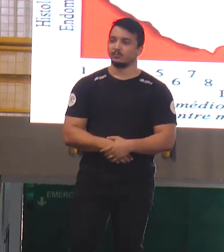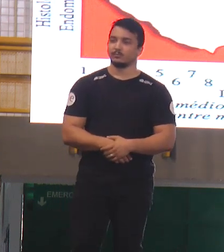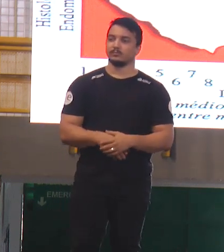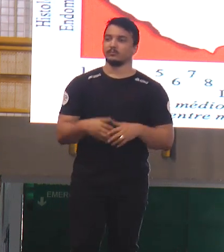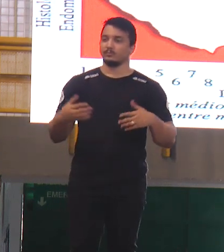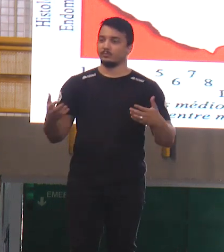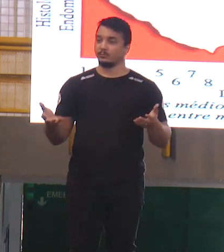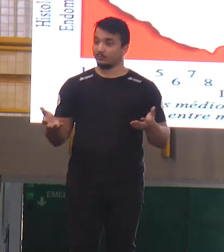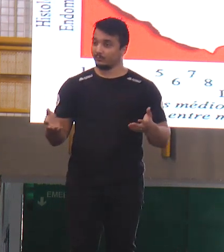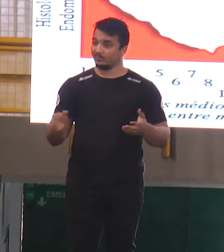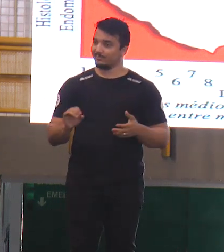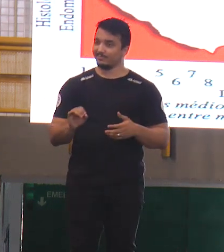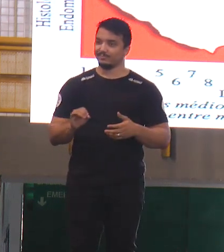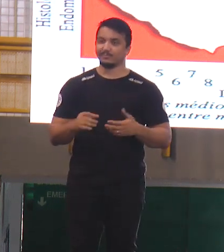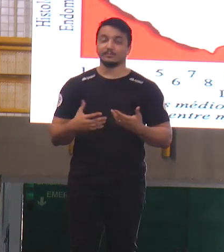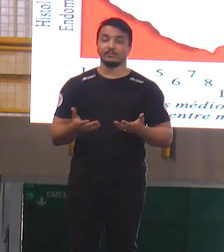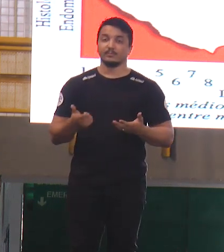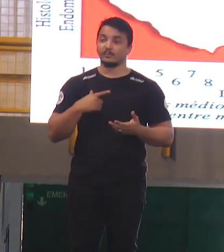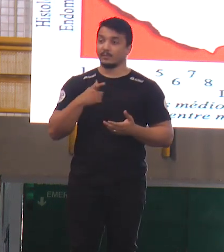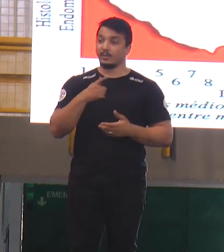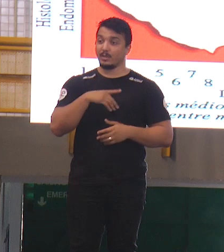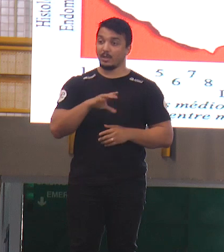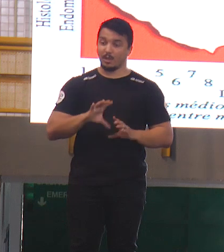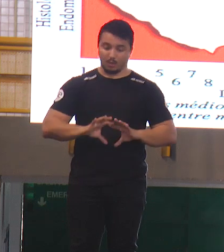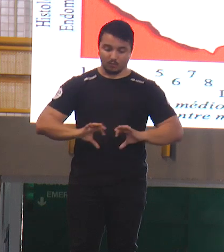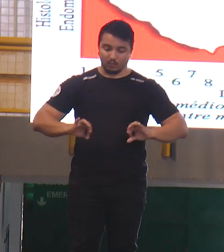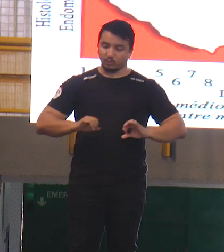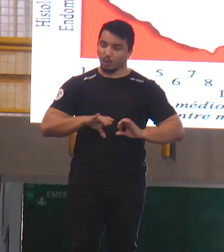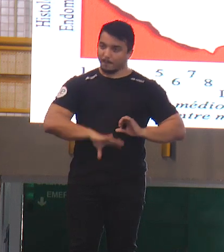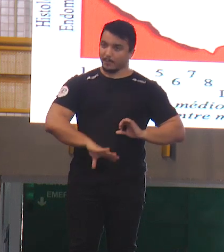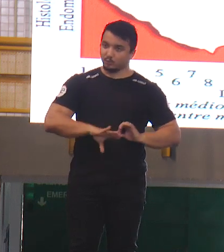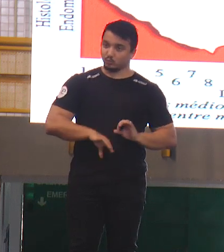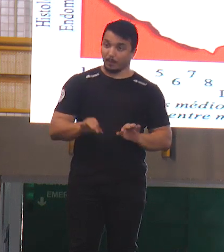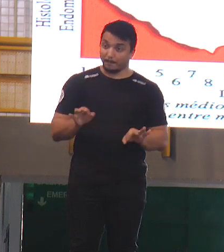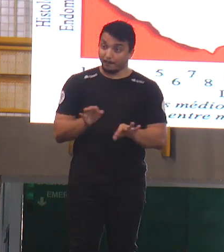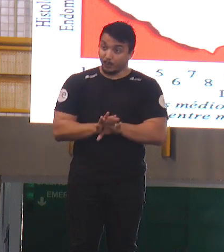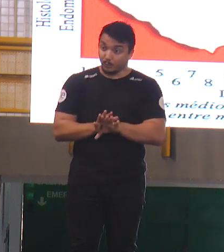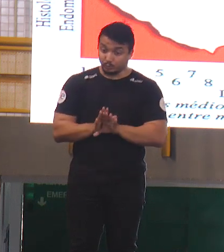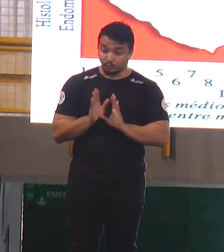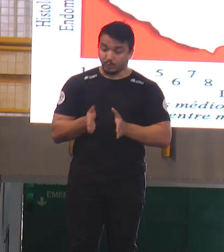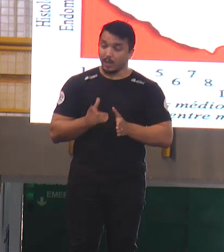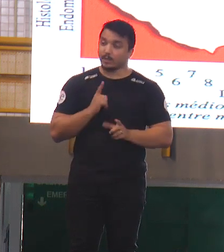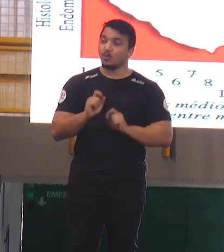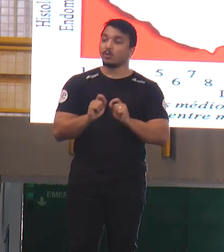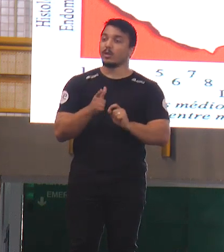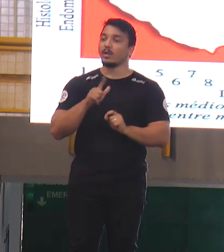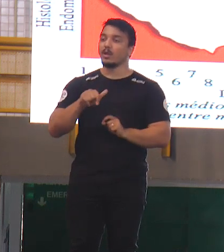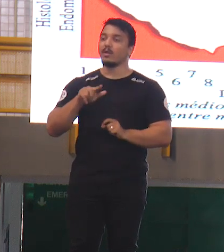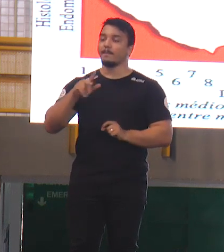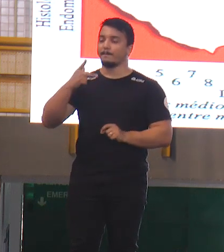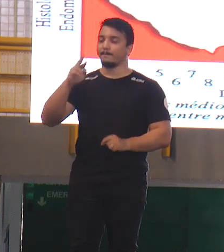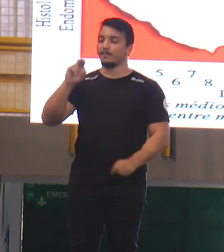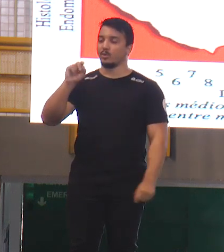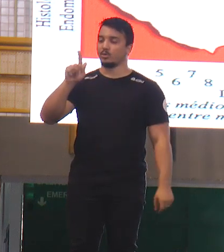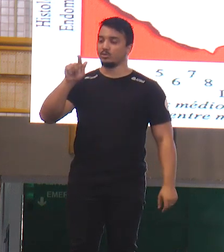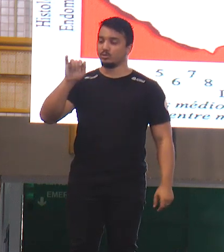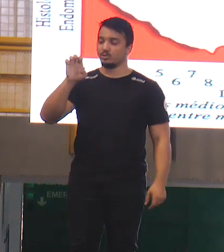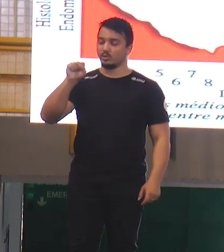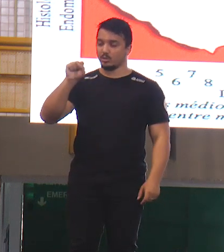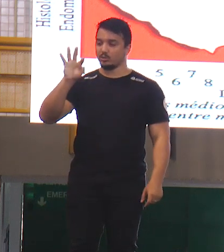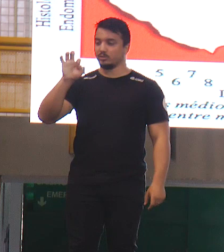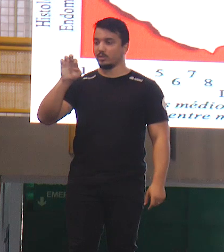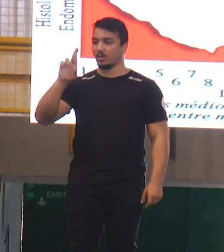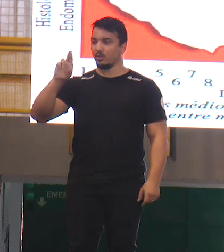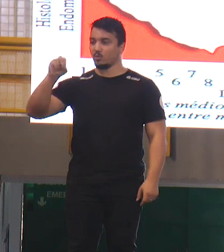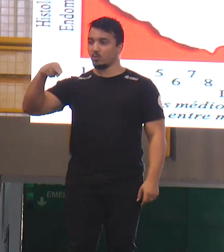Bom, então, a fase pós-ovulatória, quem vai regir vai ser quem? Vai ser a progesterona, promovendo